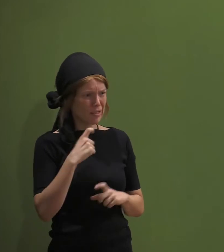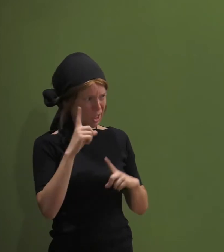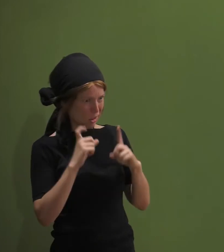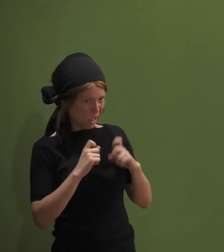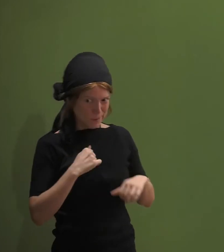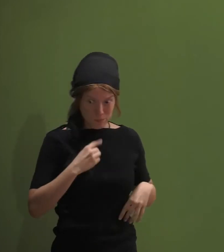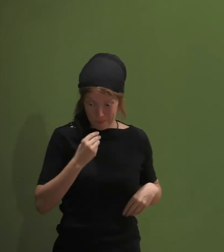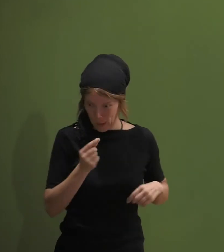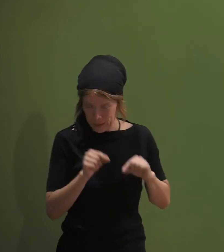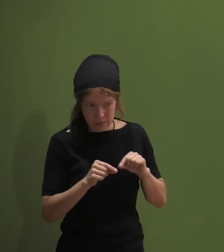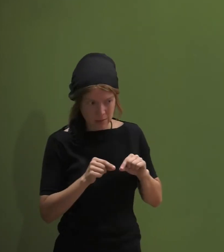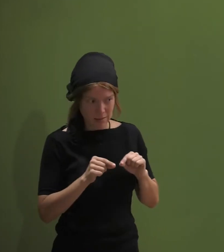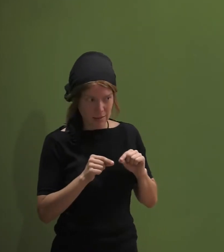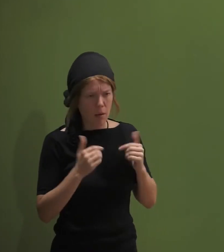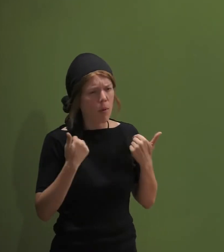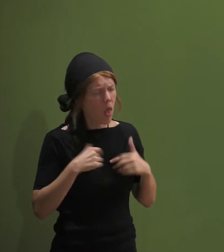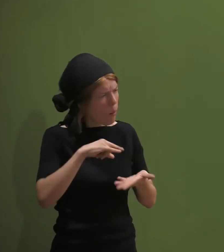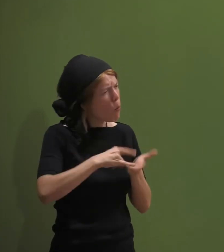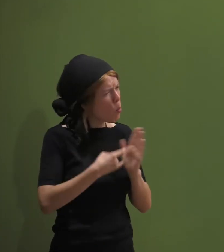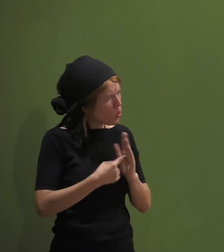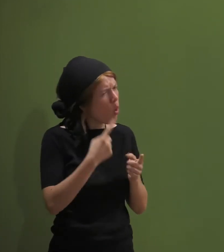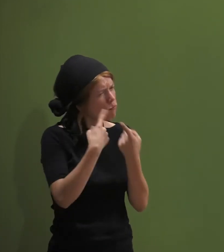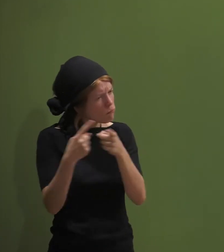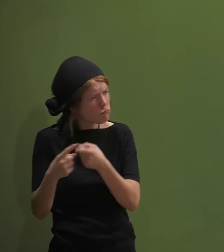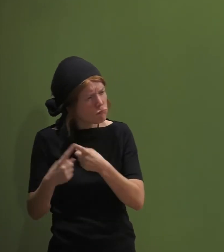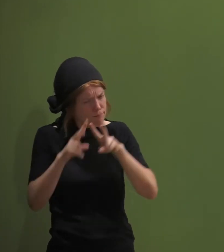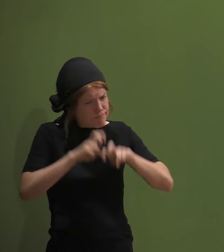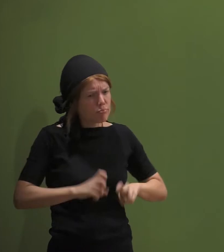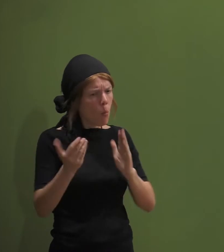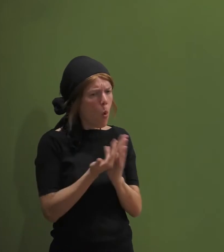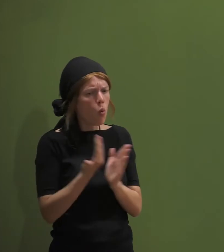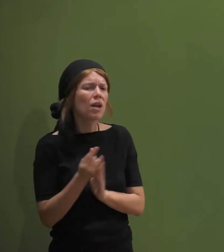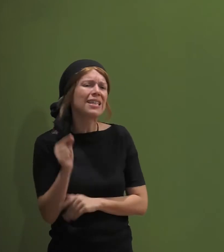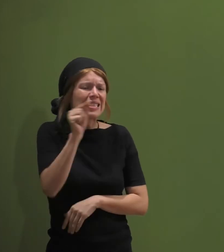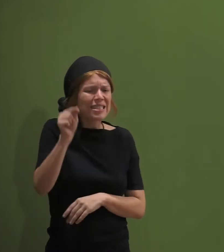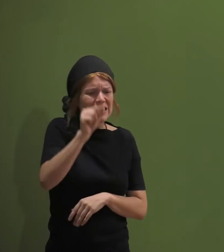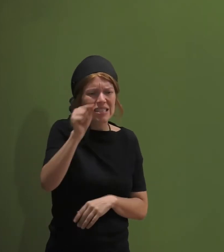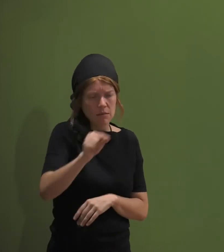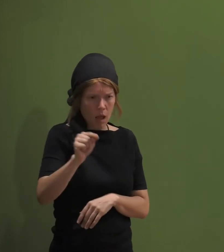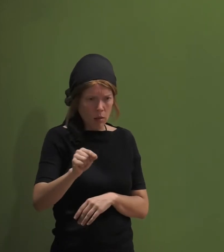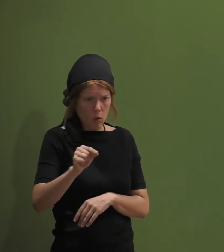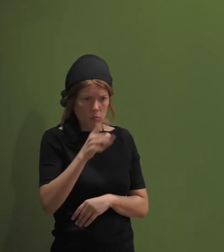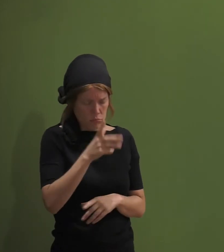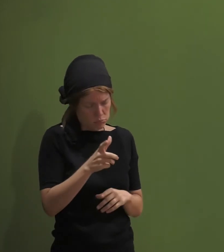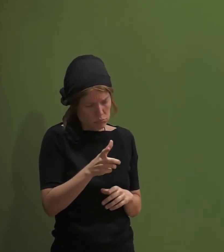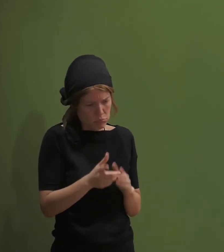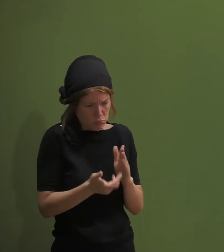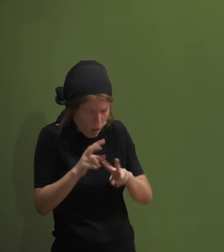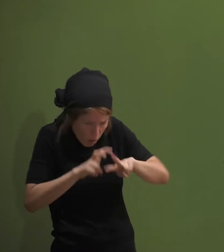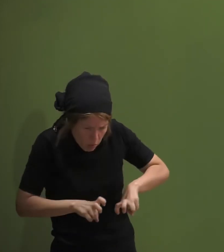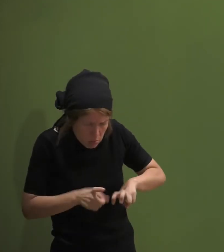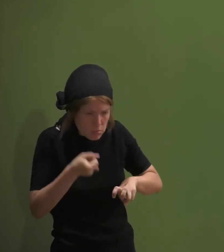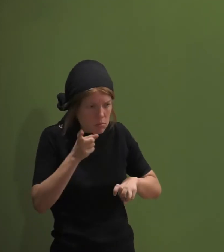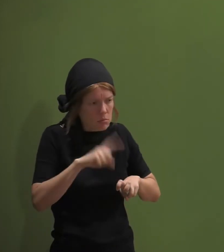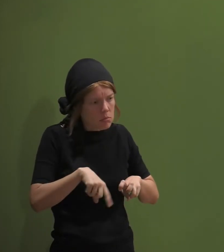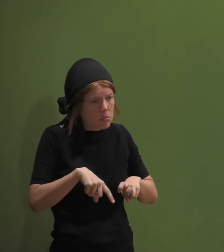de pensarlo, pero ya hay distintos proyectos de investigación trabajando en la producción de insectos a partir de distintas fuentes orgánicas y estudiando